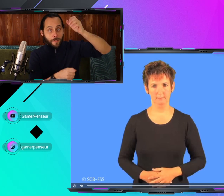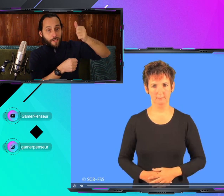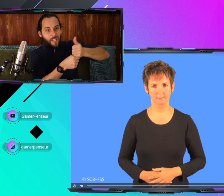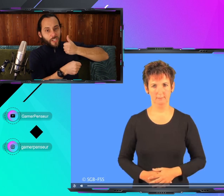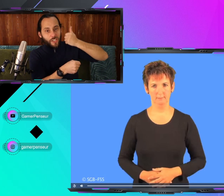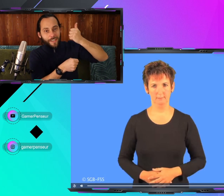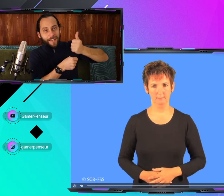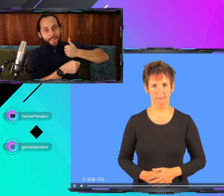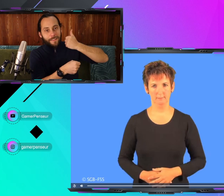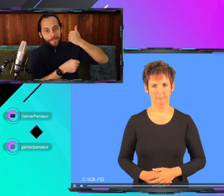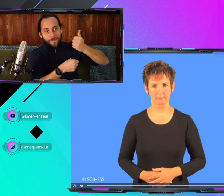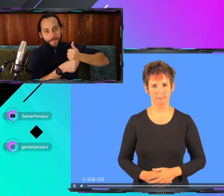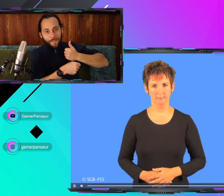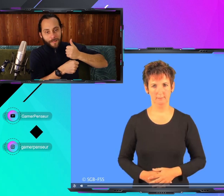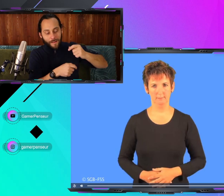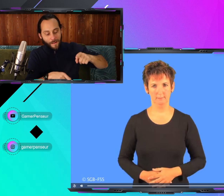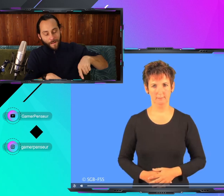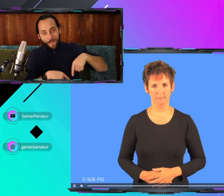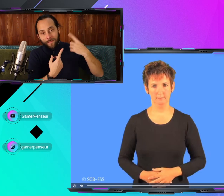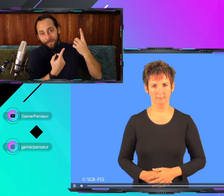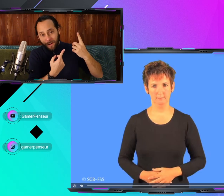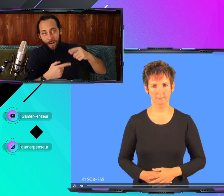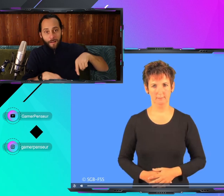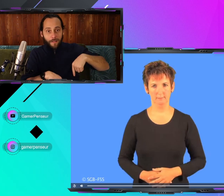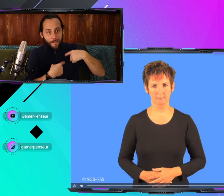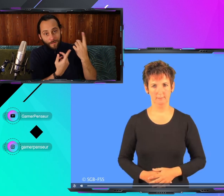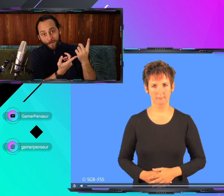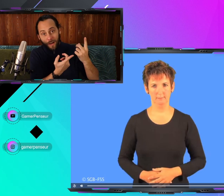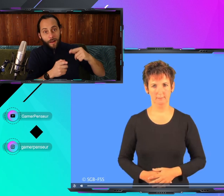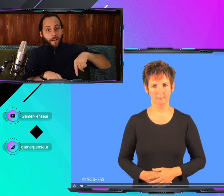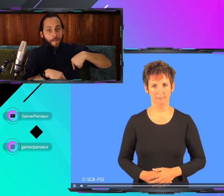Verbier, chaque année, va.